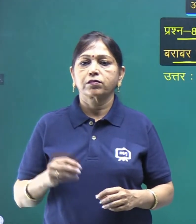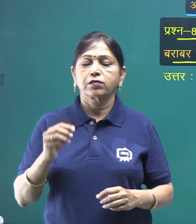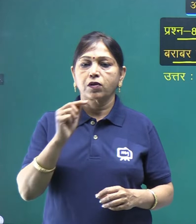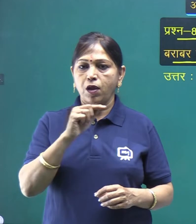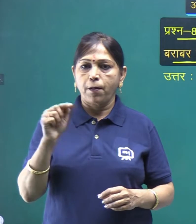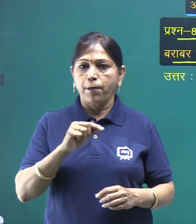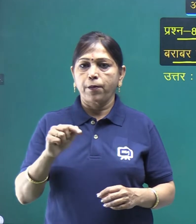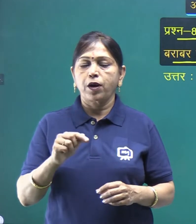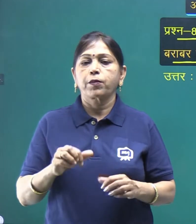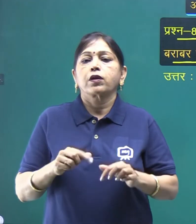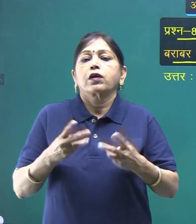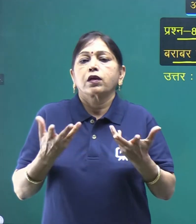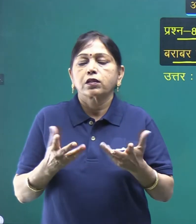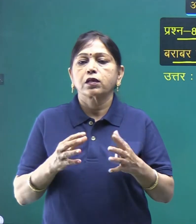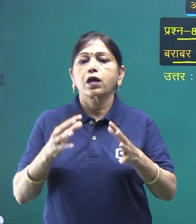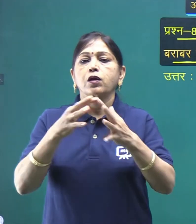बराबर कितना वाट होता है?